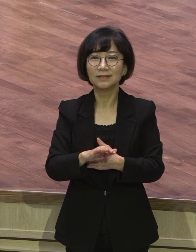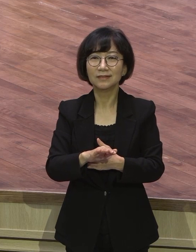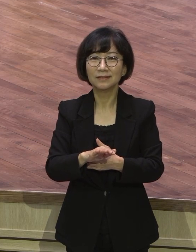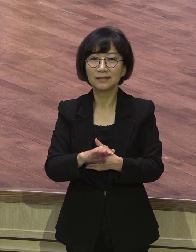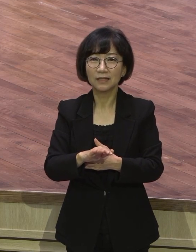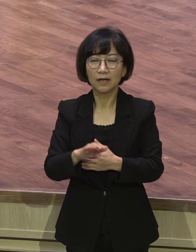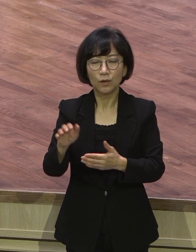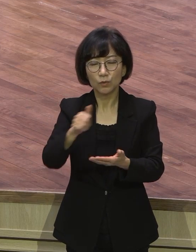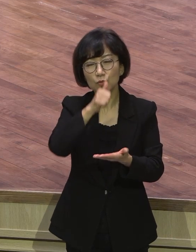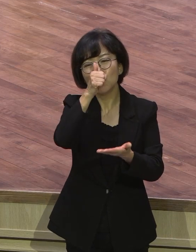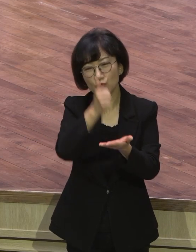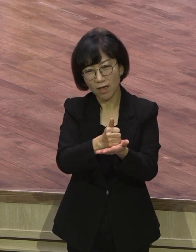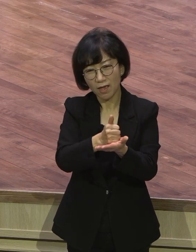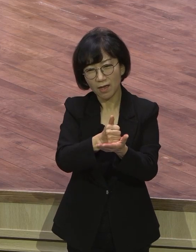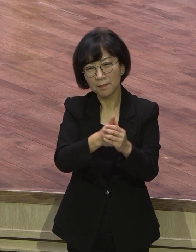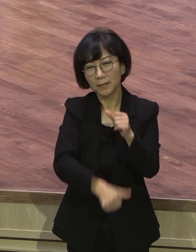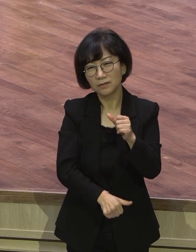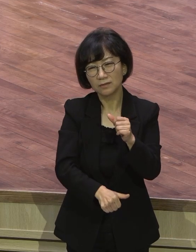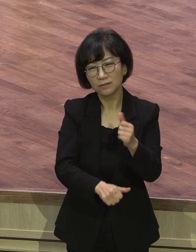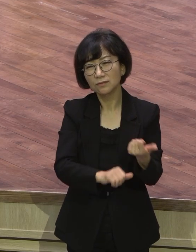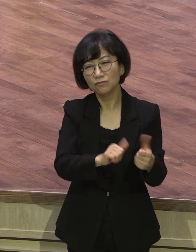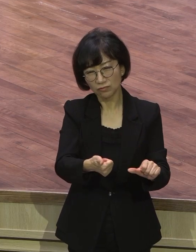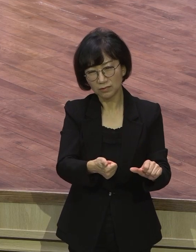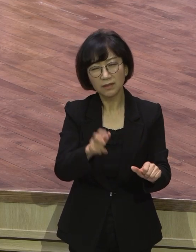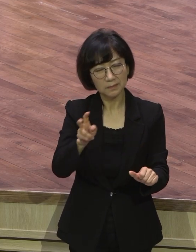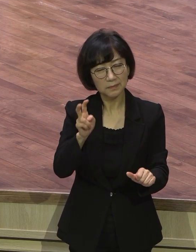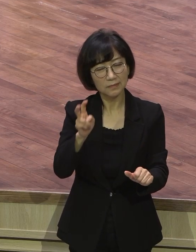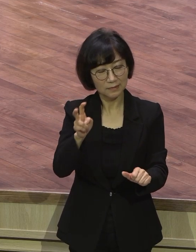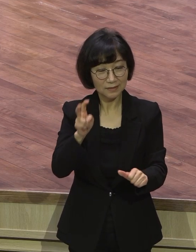범죄 속에 살다가 죽을 수 밖에 없어요.